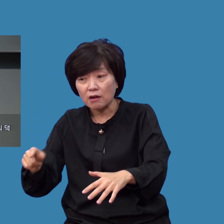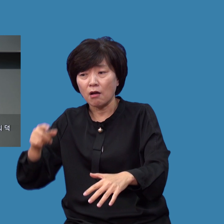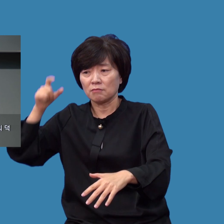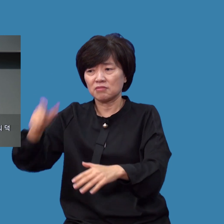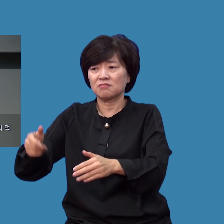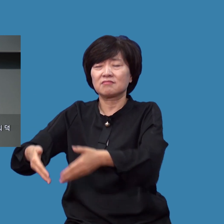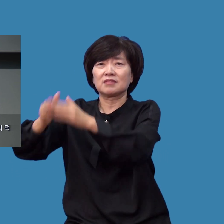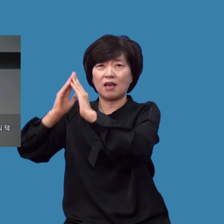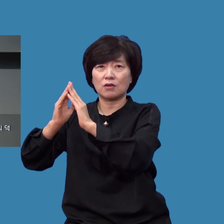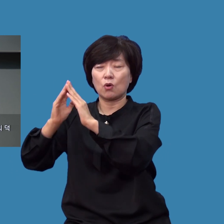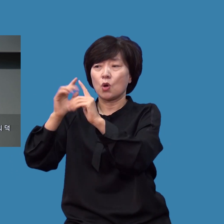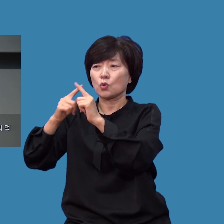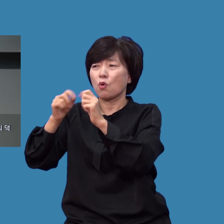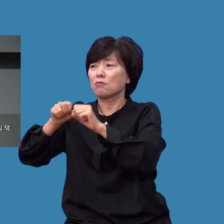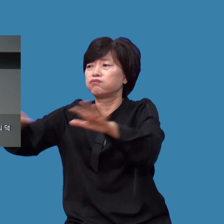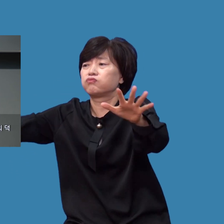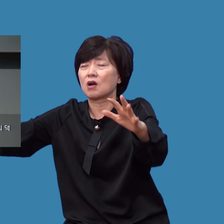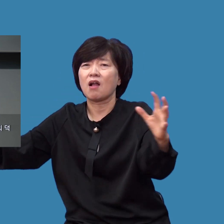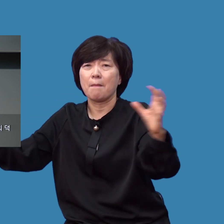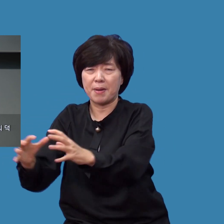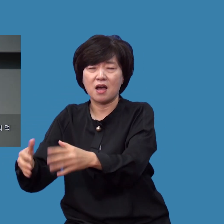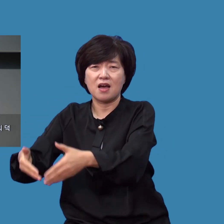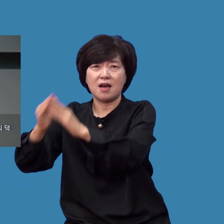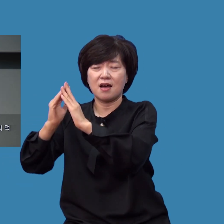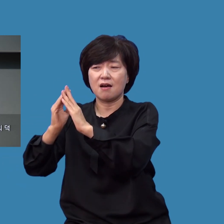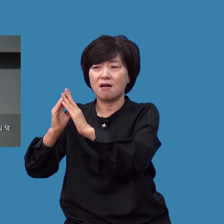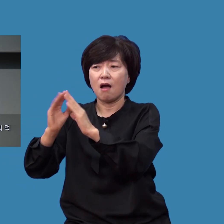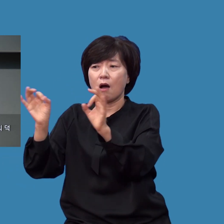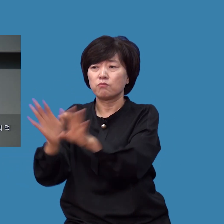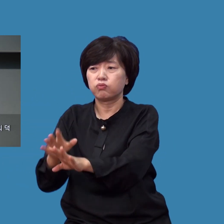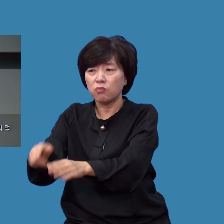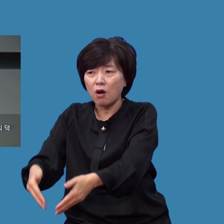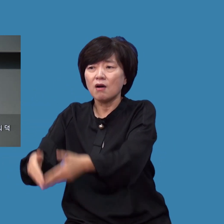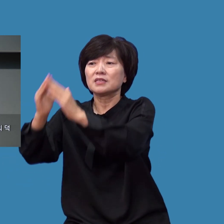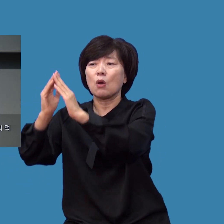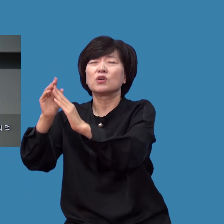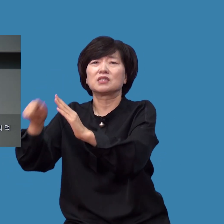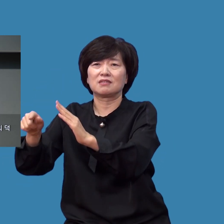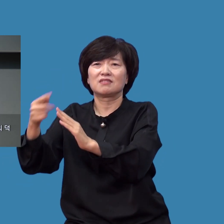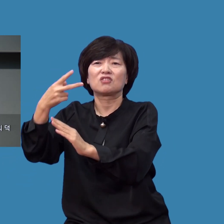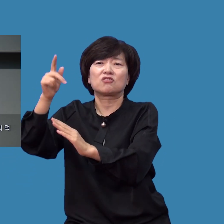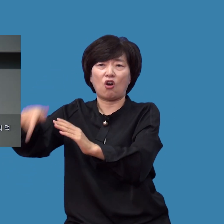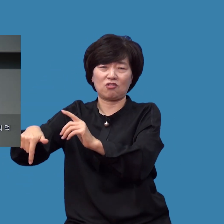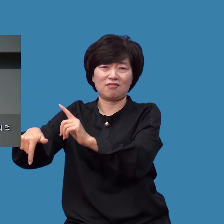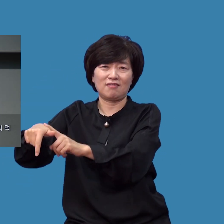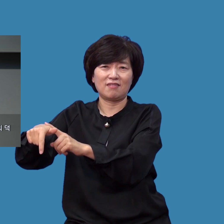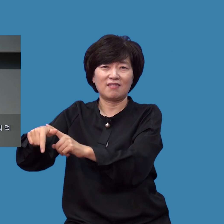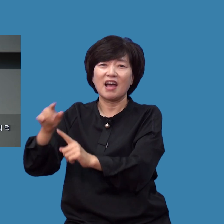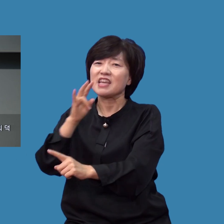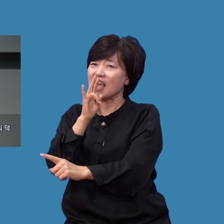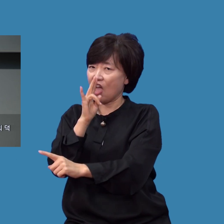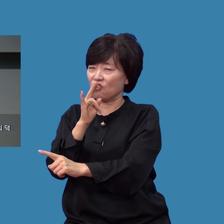하나로 모아지고 없던 것들이 새로 세워지고, 이것이 여러분 예언의 그